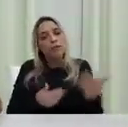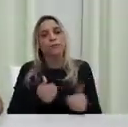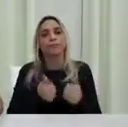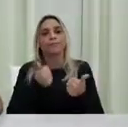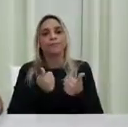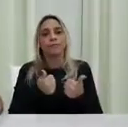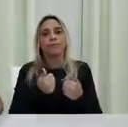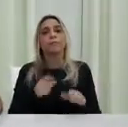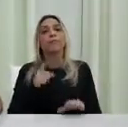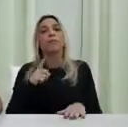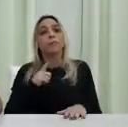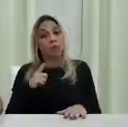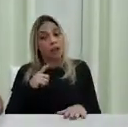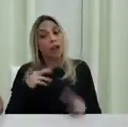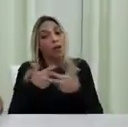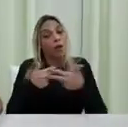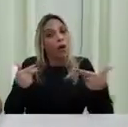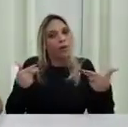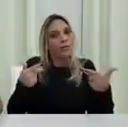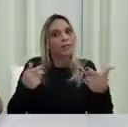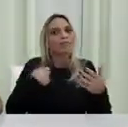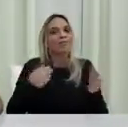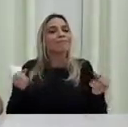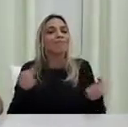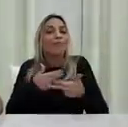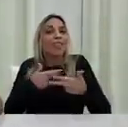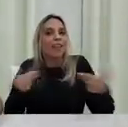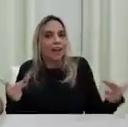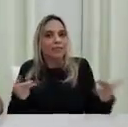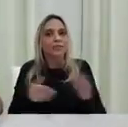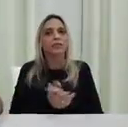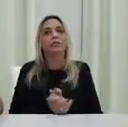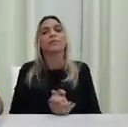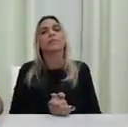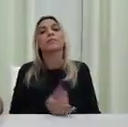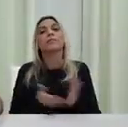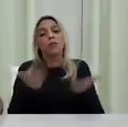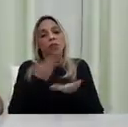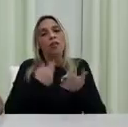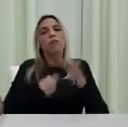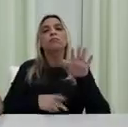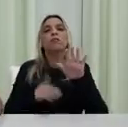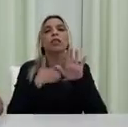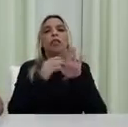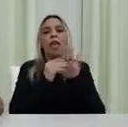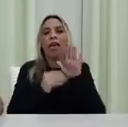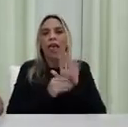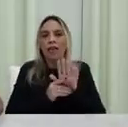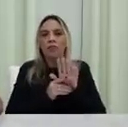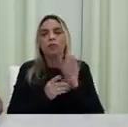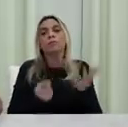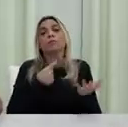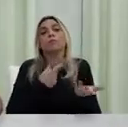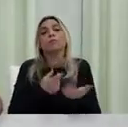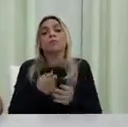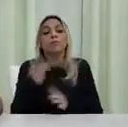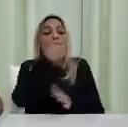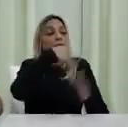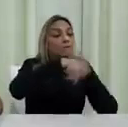E vamos ter surpresa, já está acertado com o Ministério da Defesa, nesse novo decreto dos CACs, para os